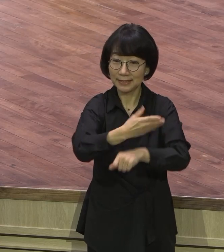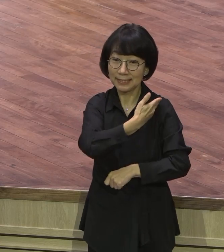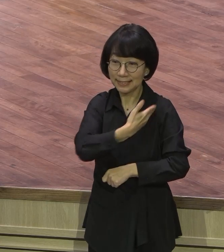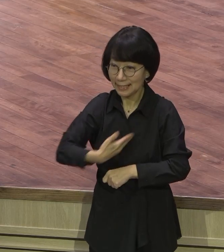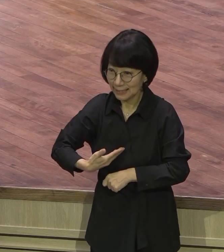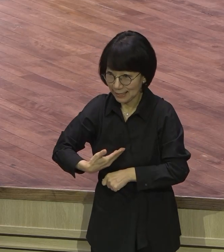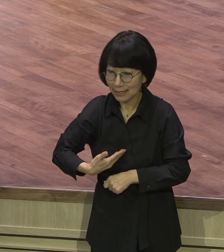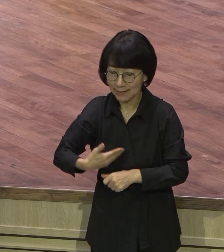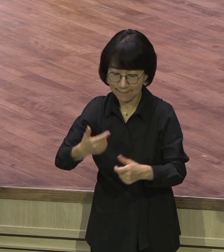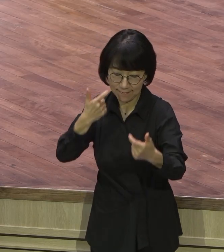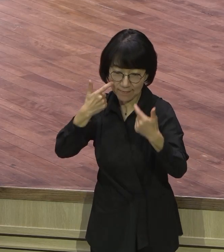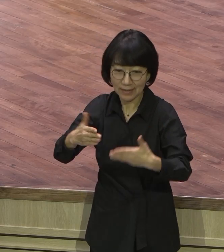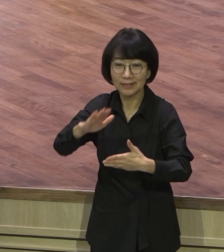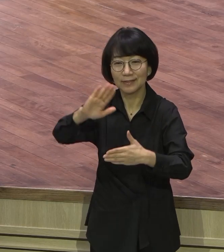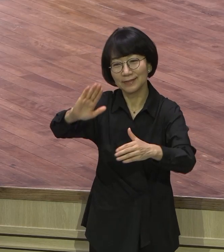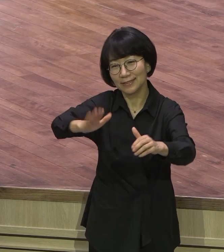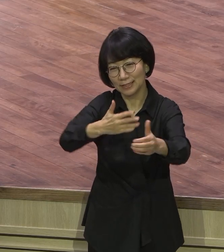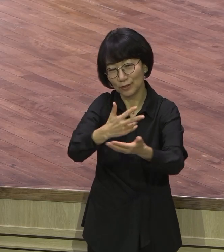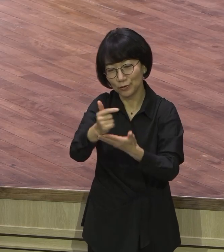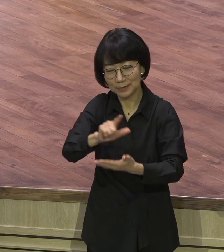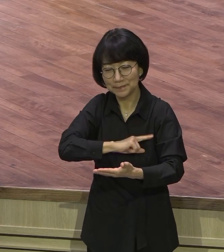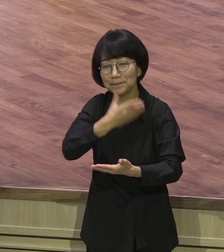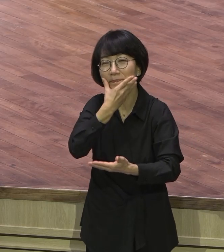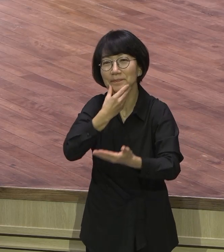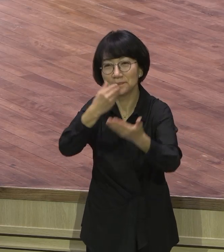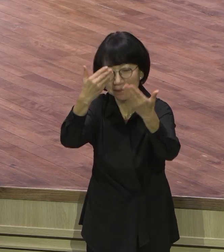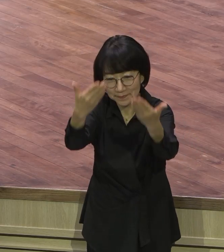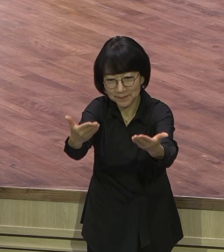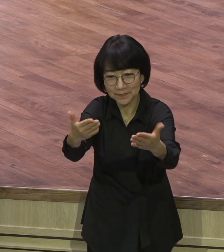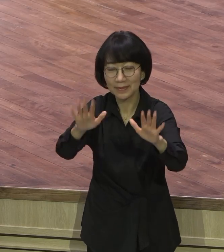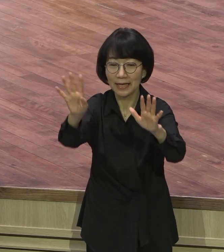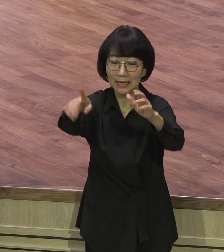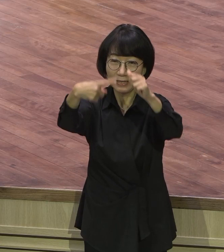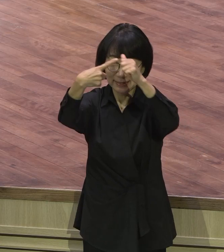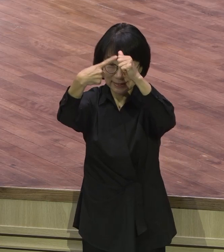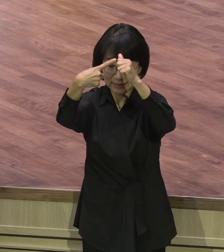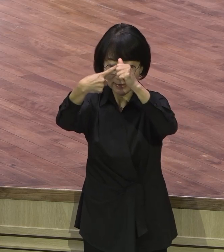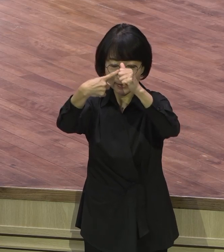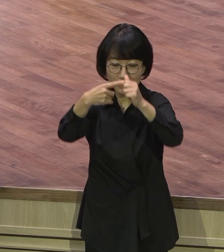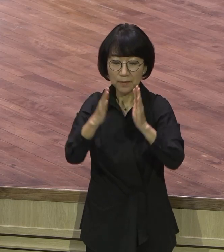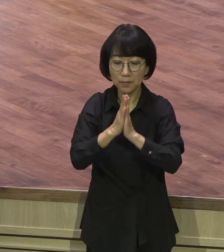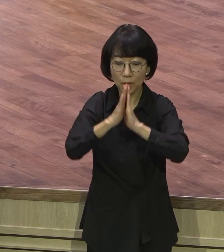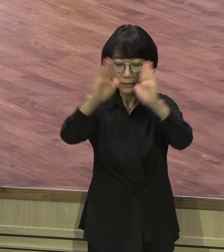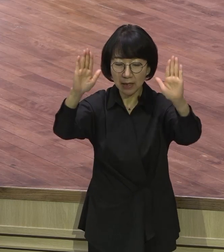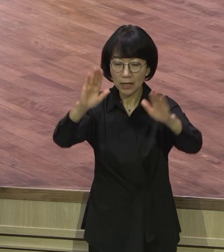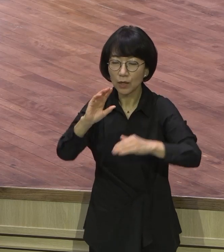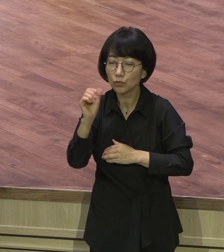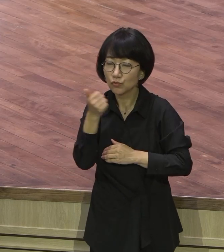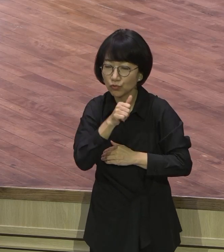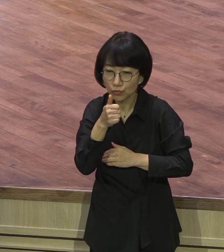당당히 서는 시간표 대결을 제목으로 축복합니다. 그럼 첫째로 모세의 정보기도입니다.